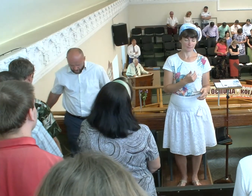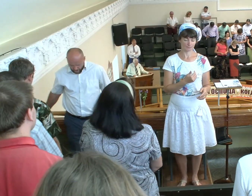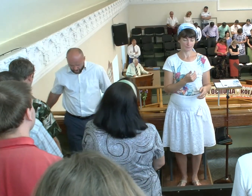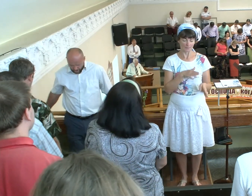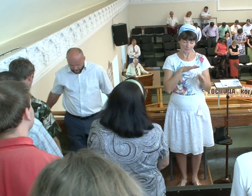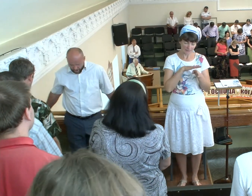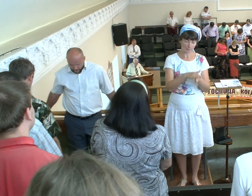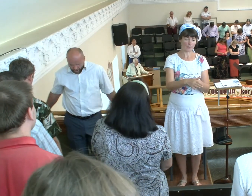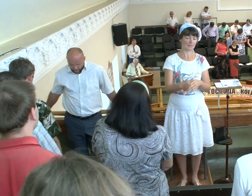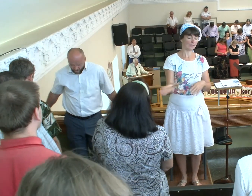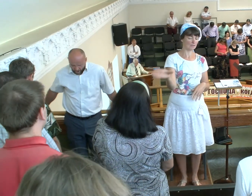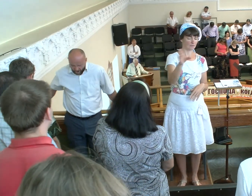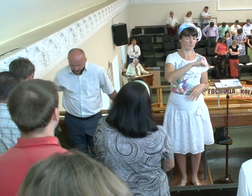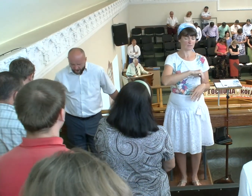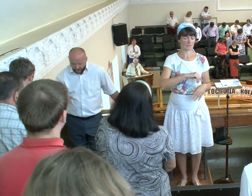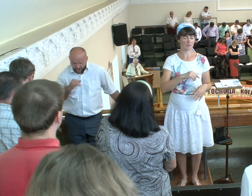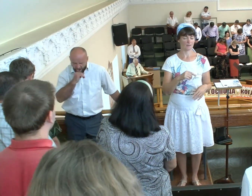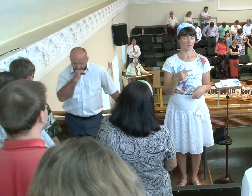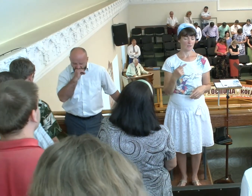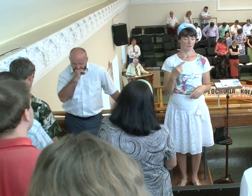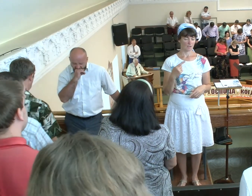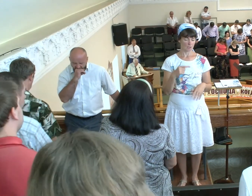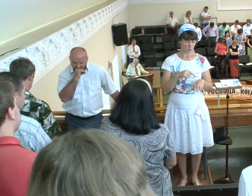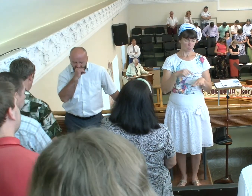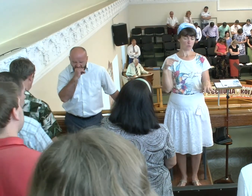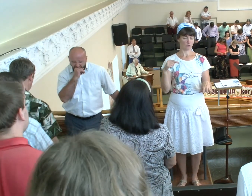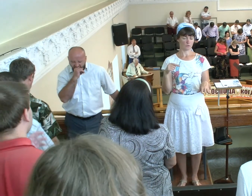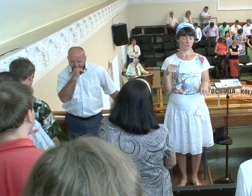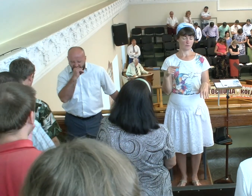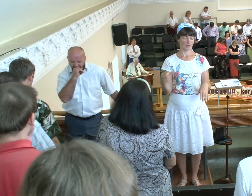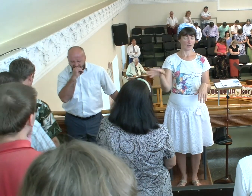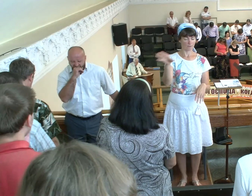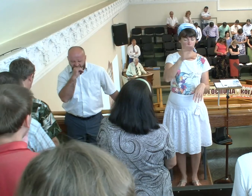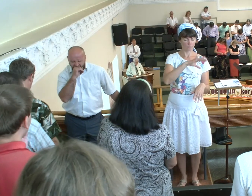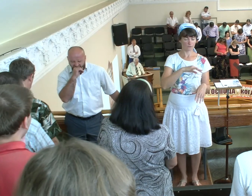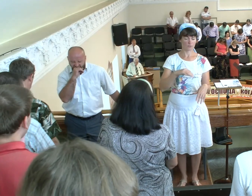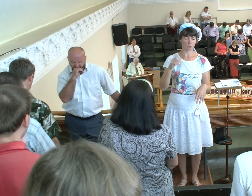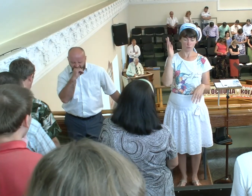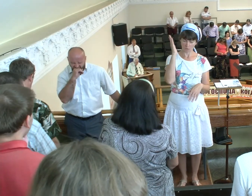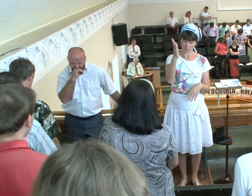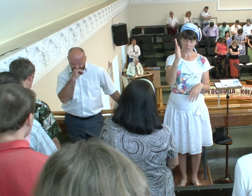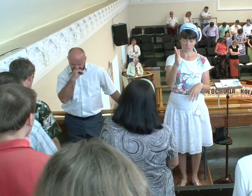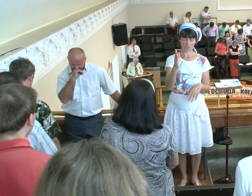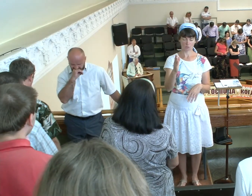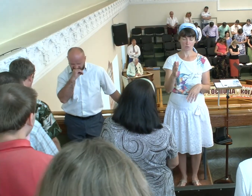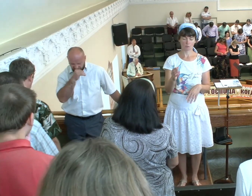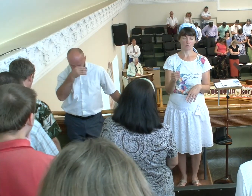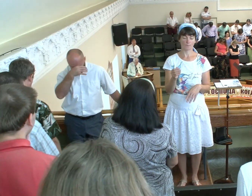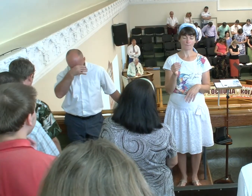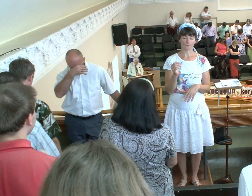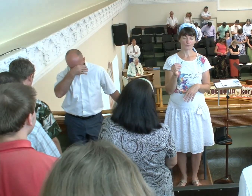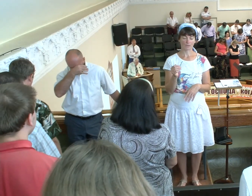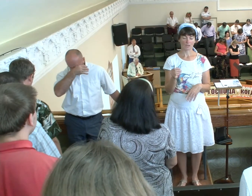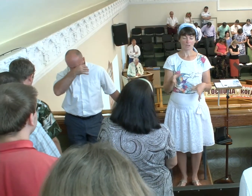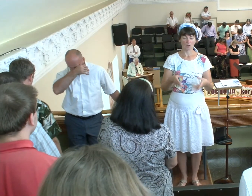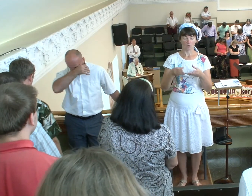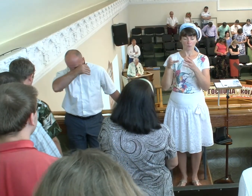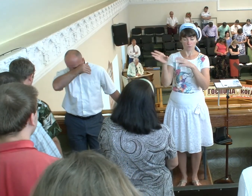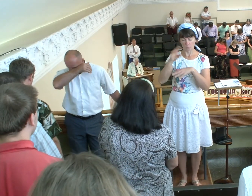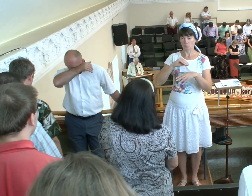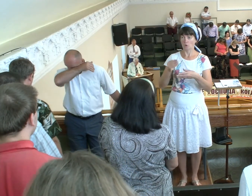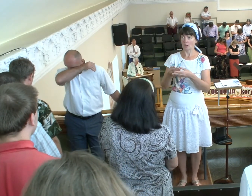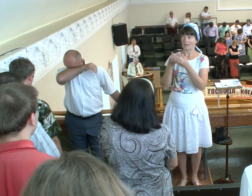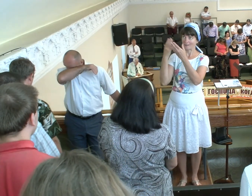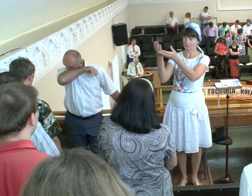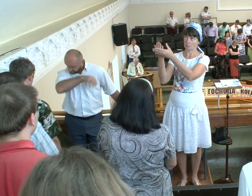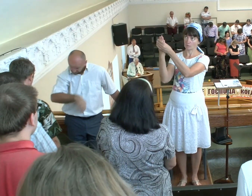чувства, занимал стремление, надежду, был нашей надеждой на будущее. Все это продаем в руки Твои. Помоги нам,